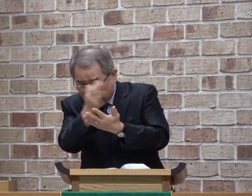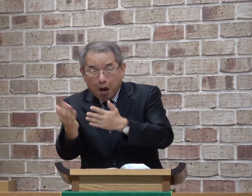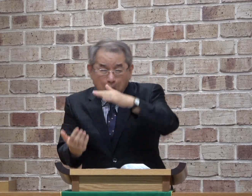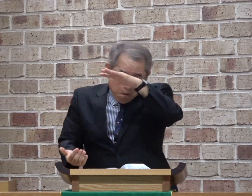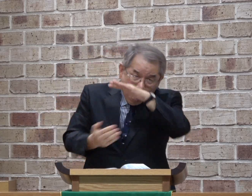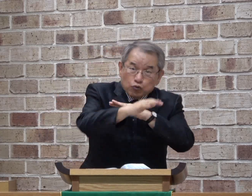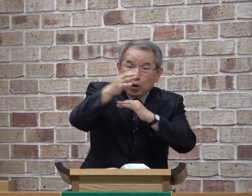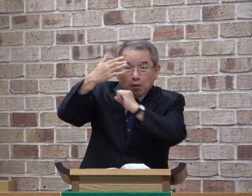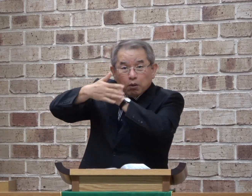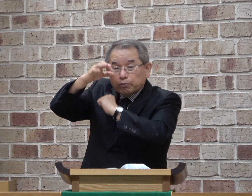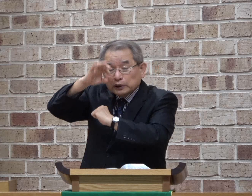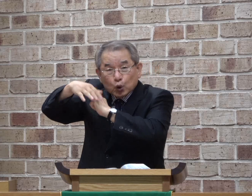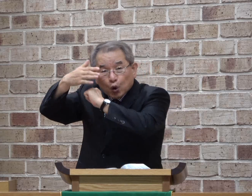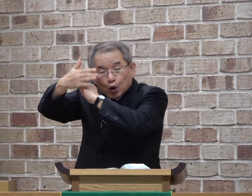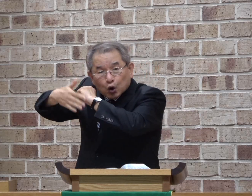예수님이 이 땅에 오셔서 사역을 하실 때